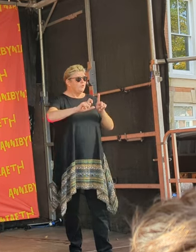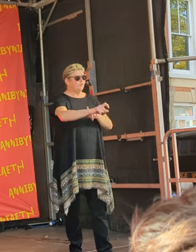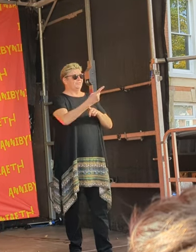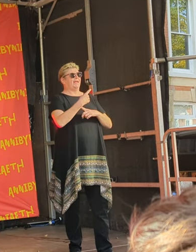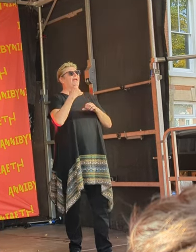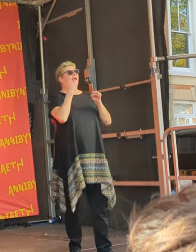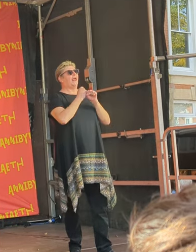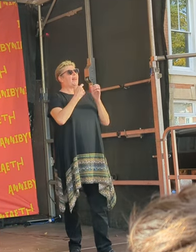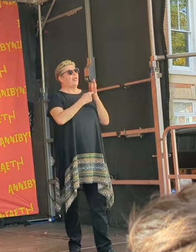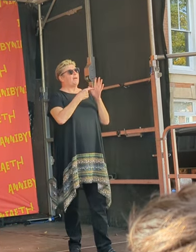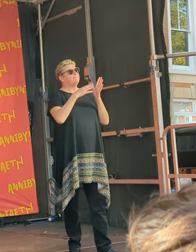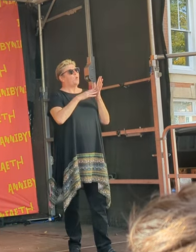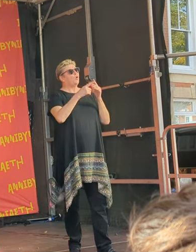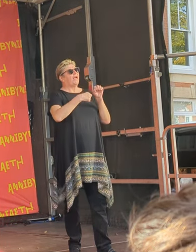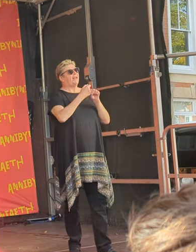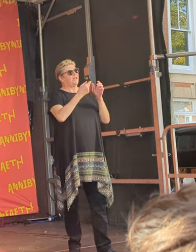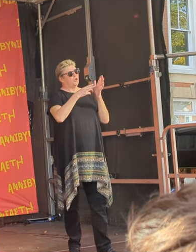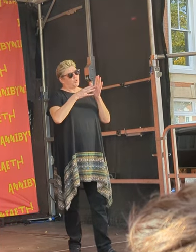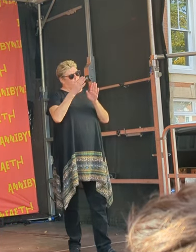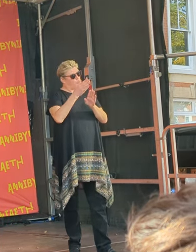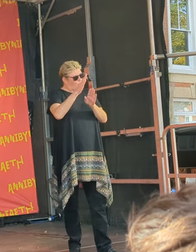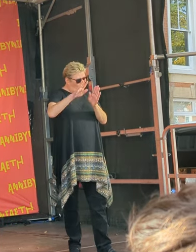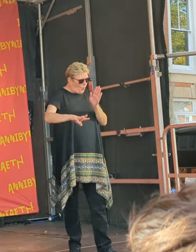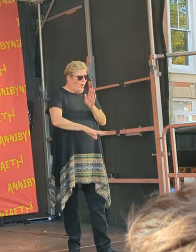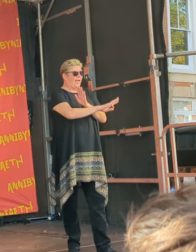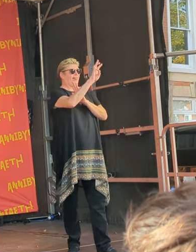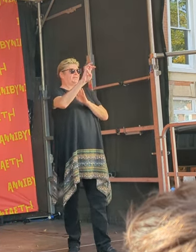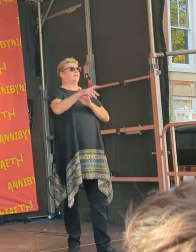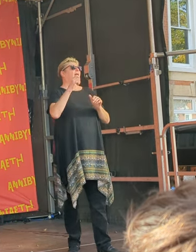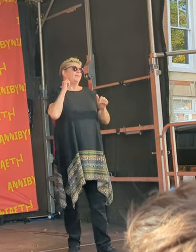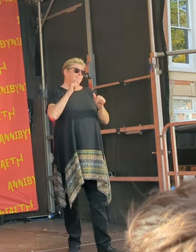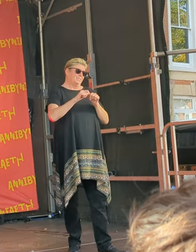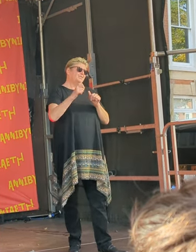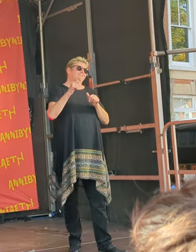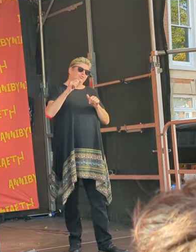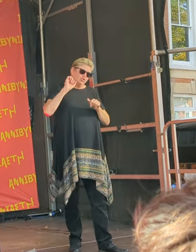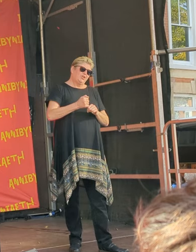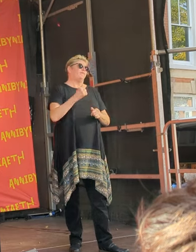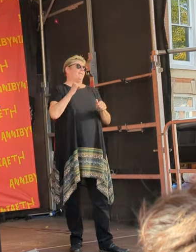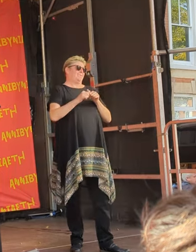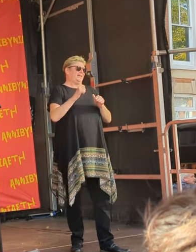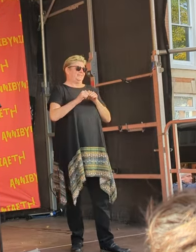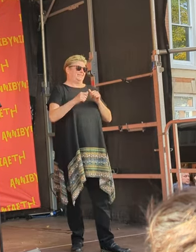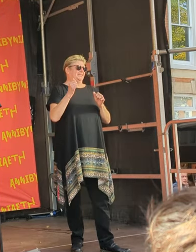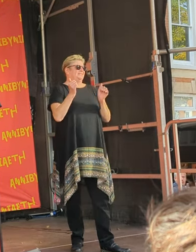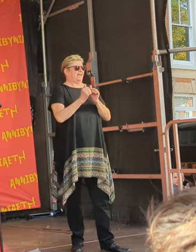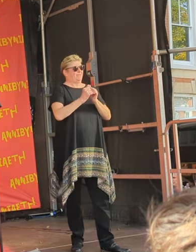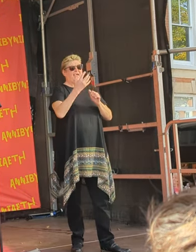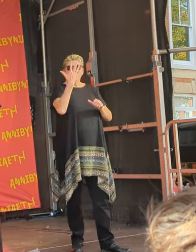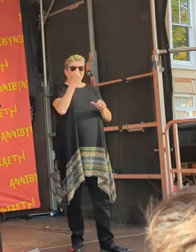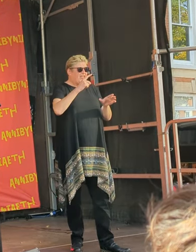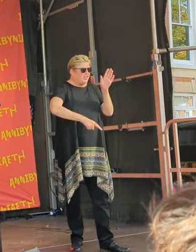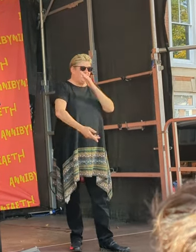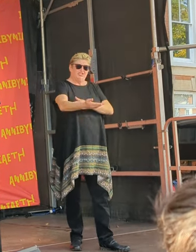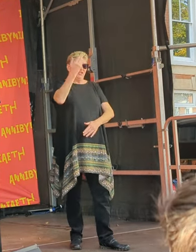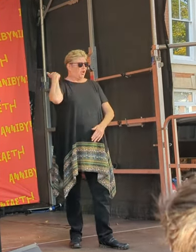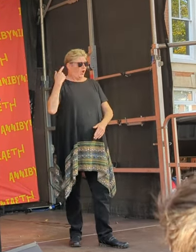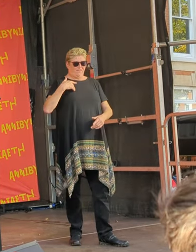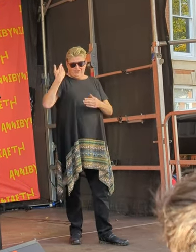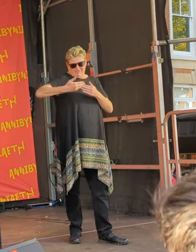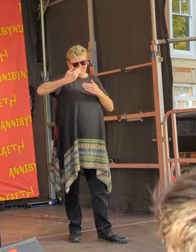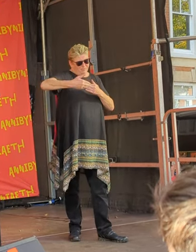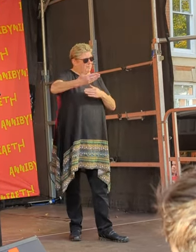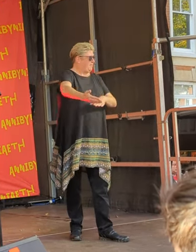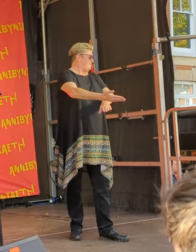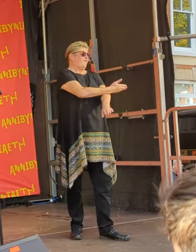in Glamorgan, Gwent and around Wales deserve a better deal than they've had over the last 50 years and for centuries